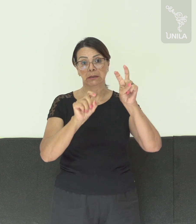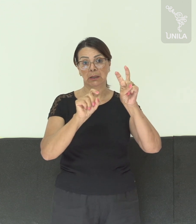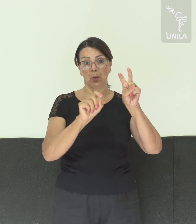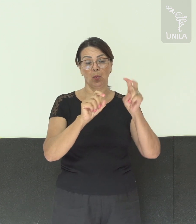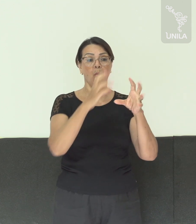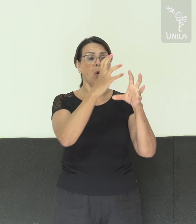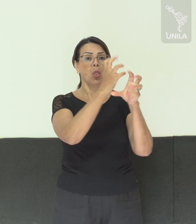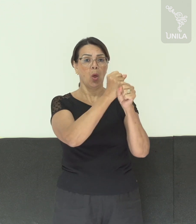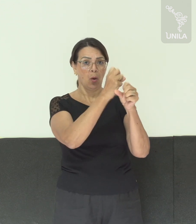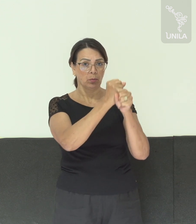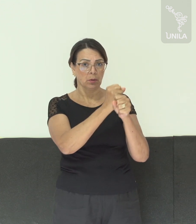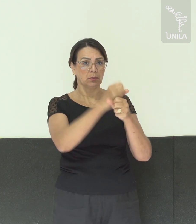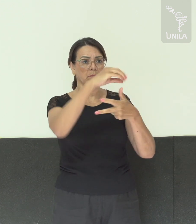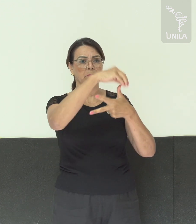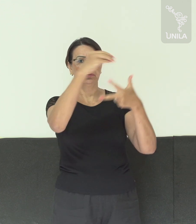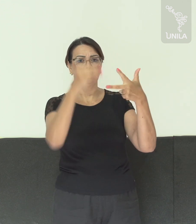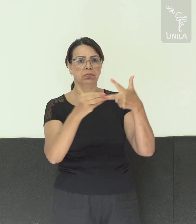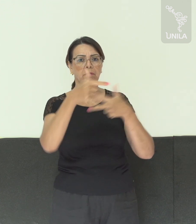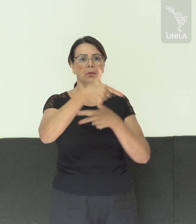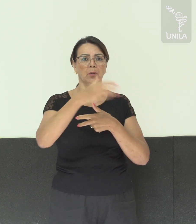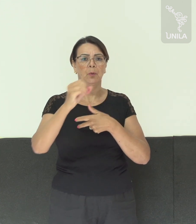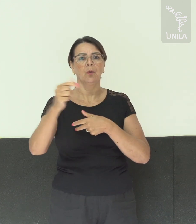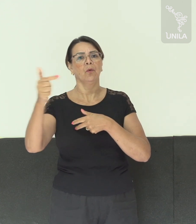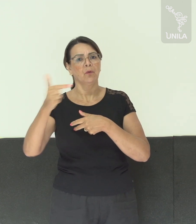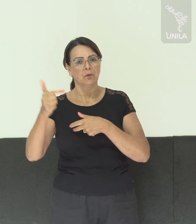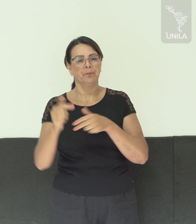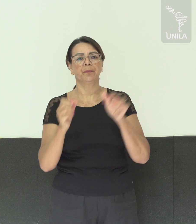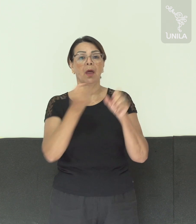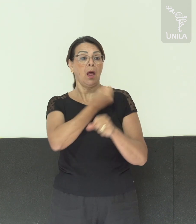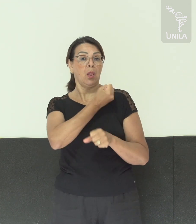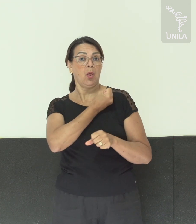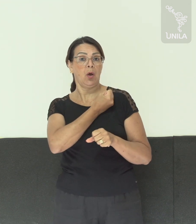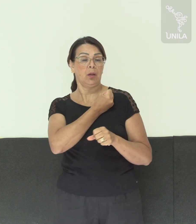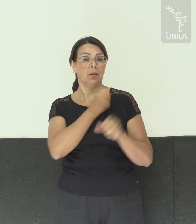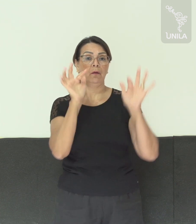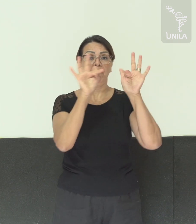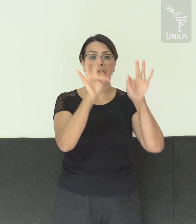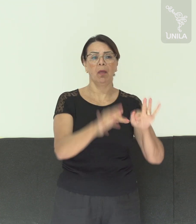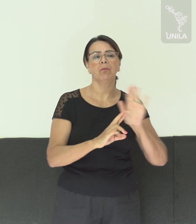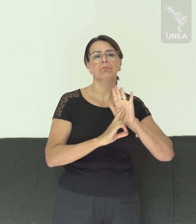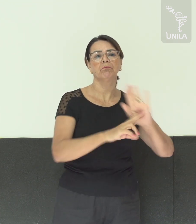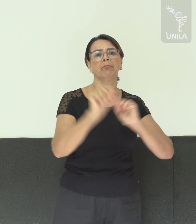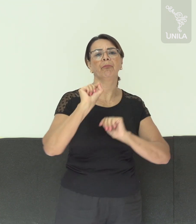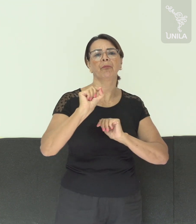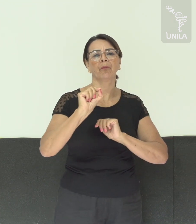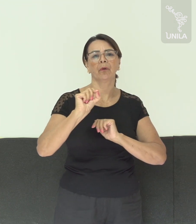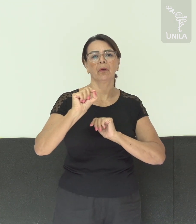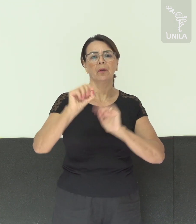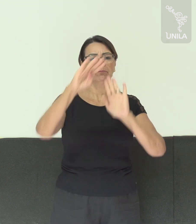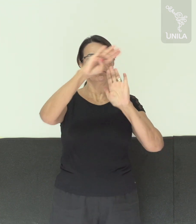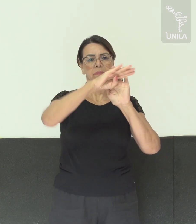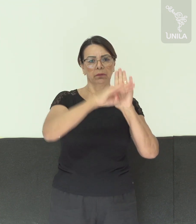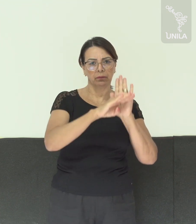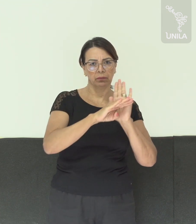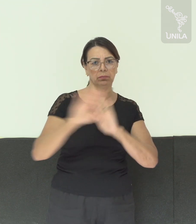Enem 2022. Nota final representa a nota de classificação do candidato dentro